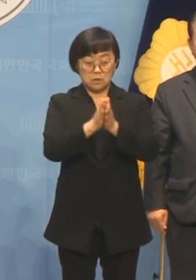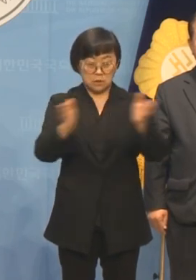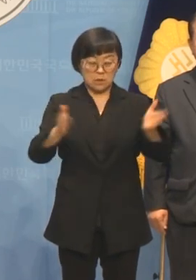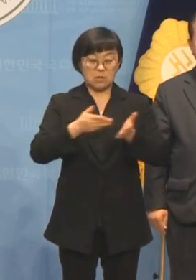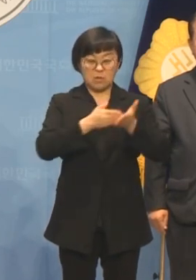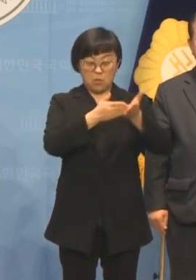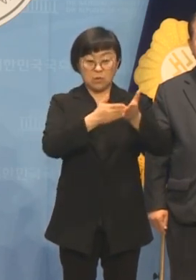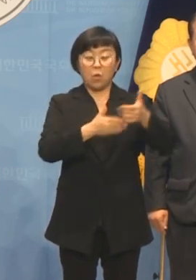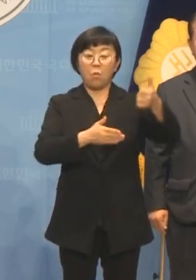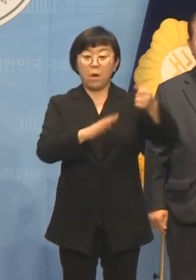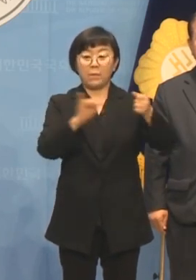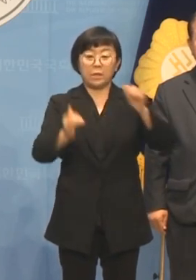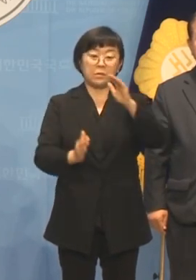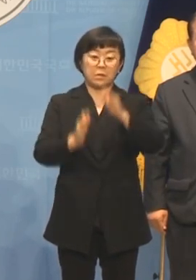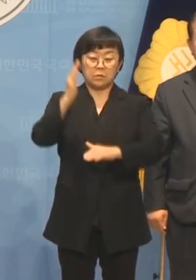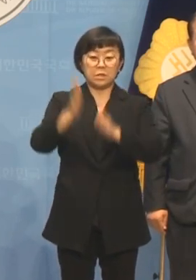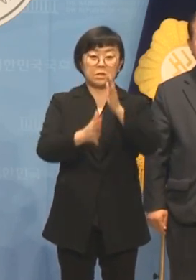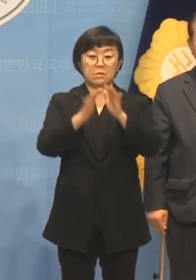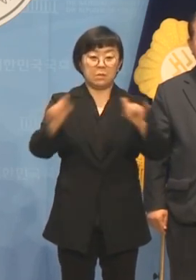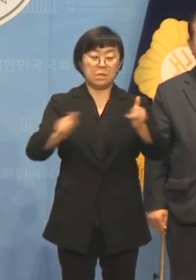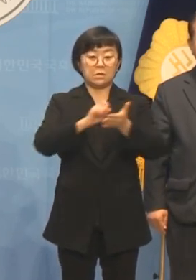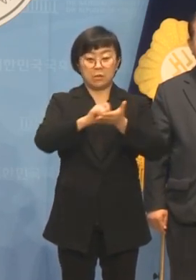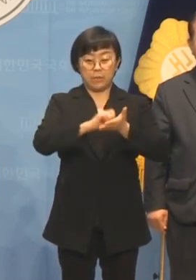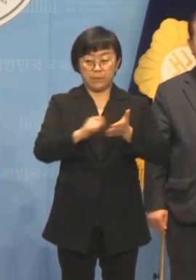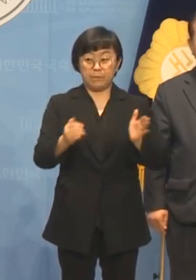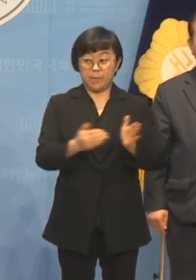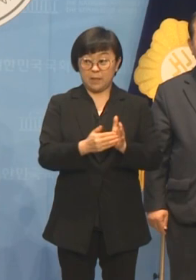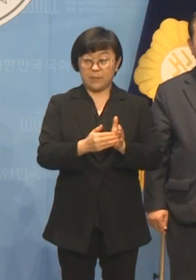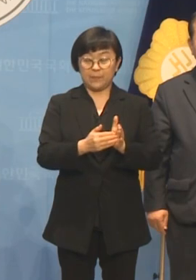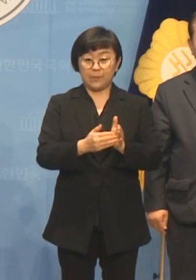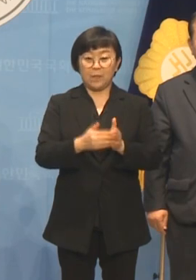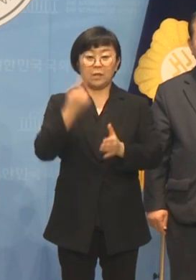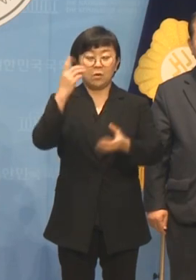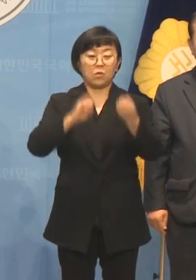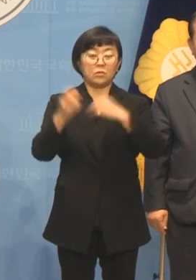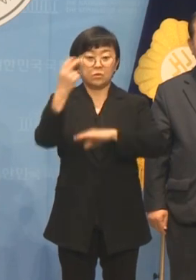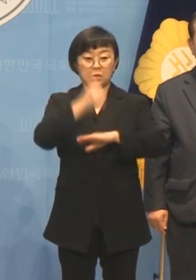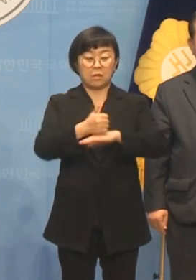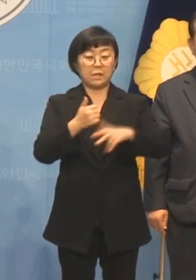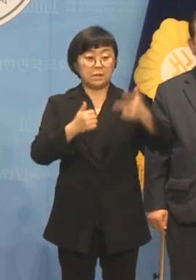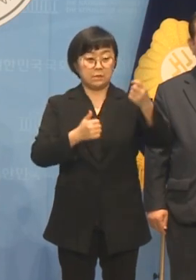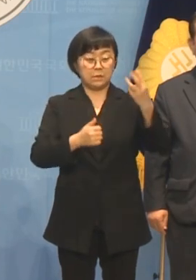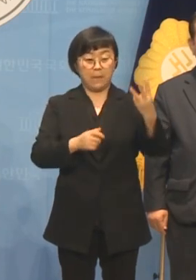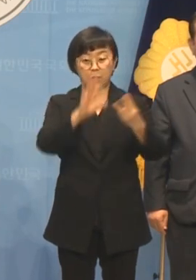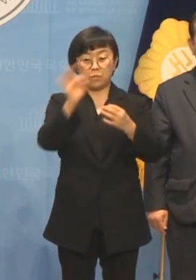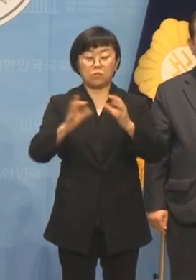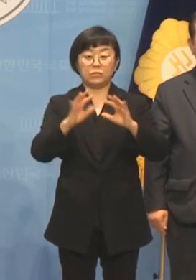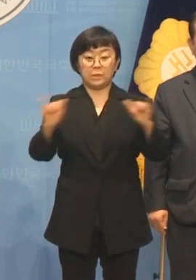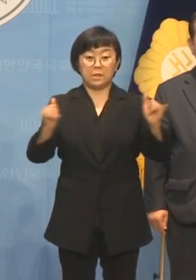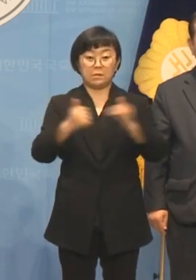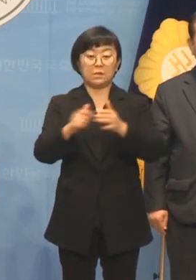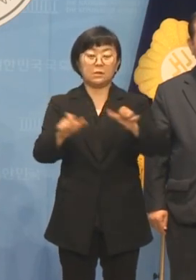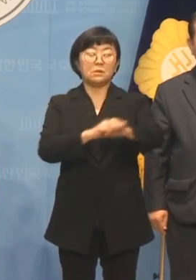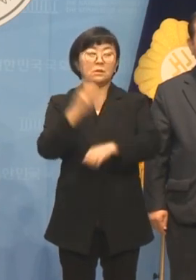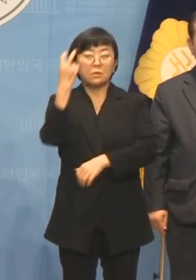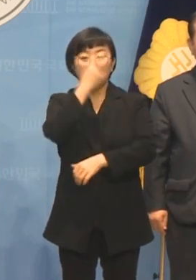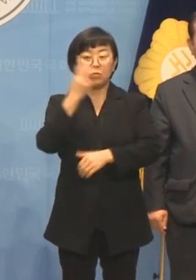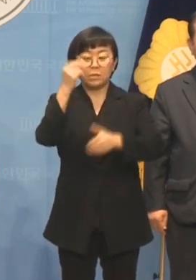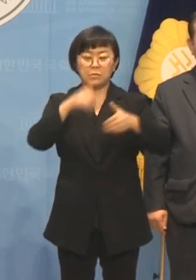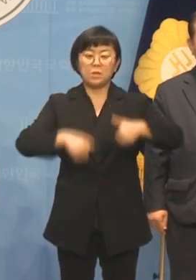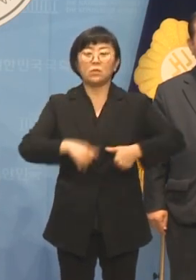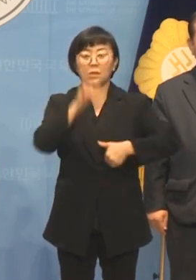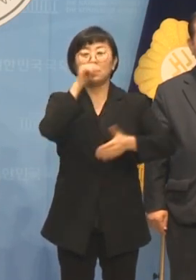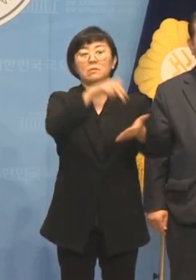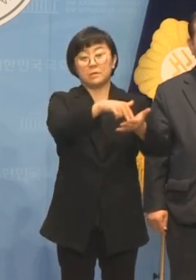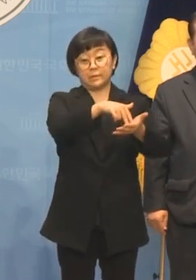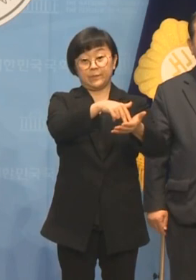청원에 5만 명이 넘는 시민이 서명을 했고 여론조사에서 73%의 국민께서 특검이 필요하다고